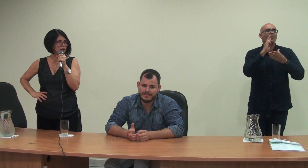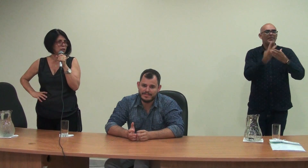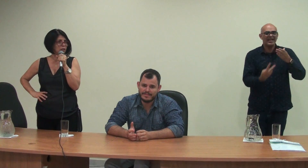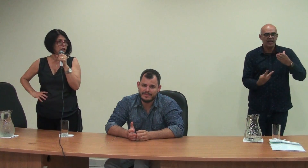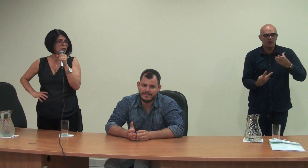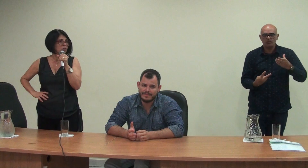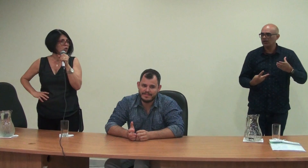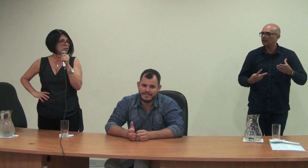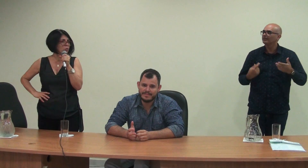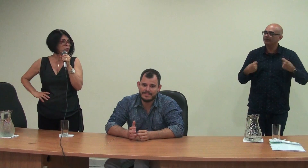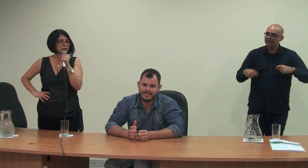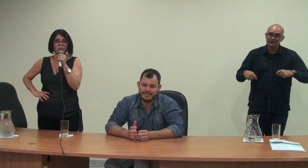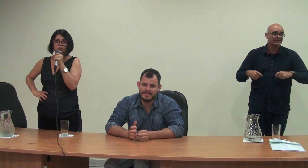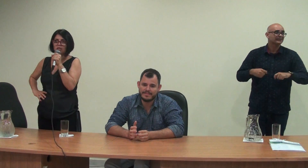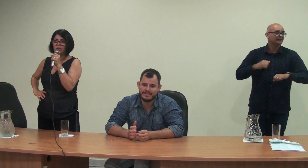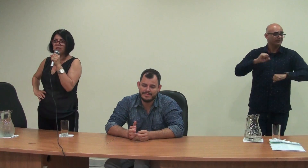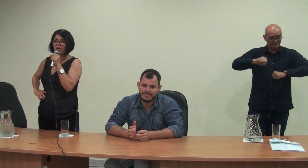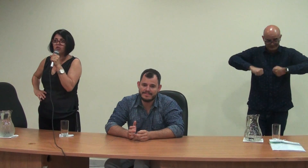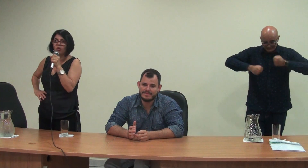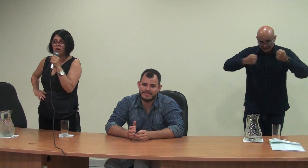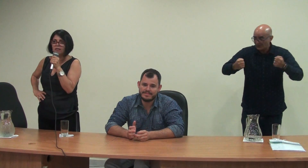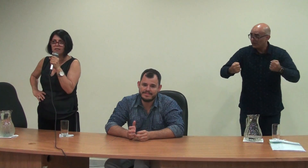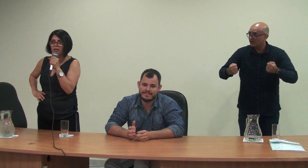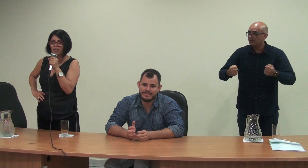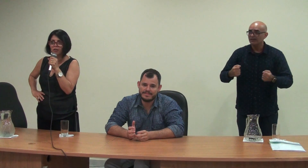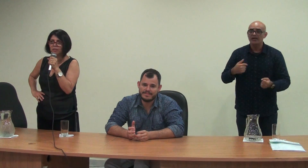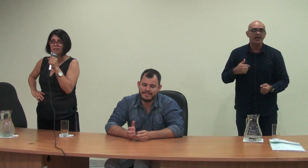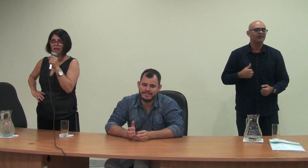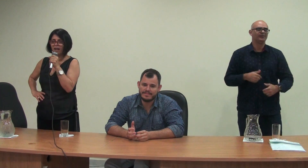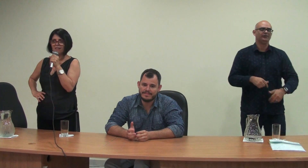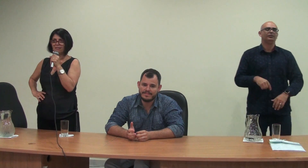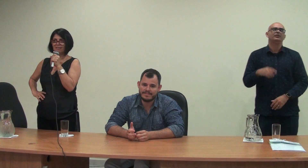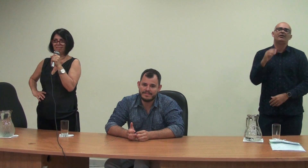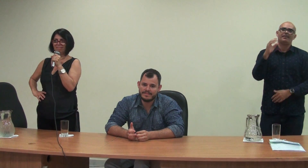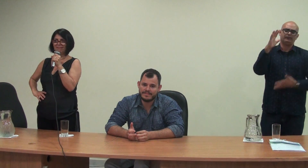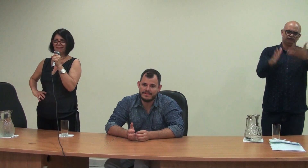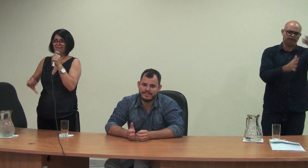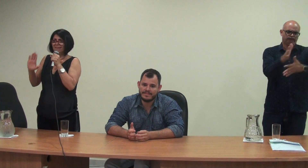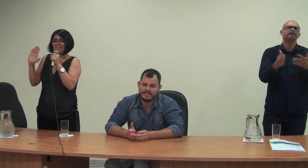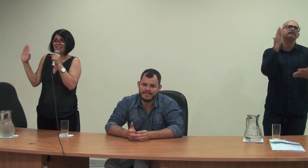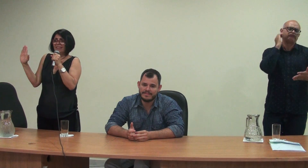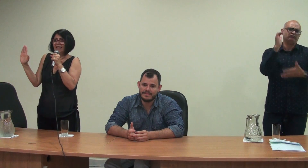bilíngues. Nós não podemos simplesmente conhecer a língua de sinais.